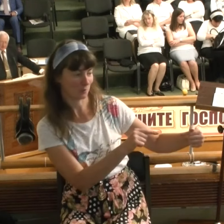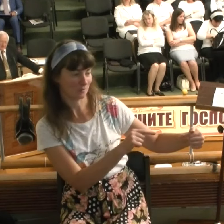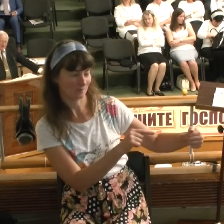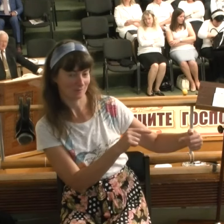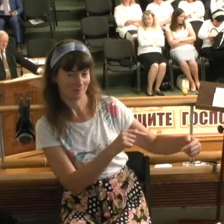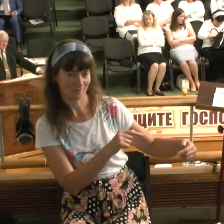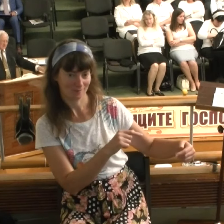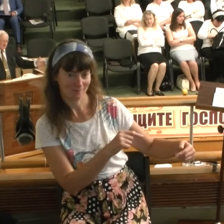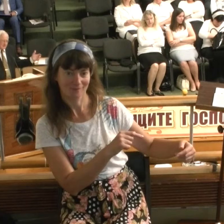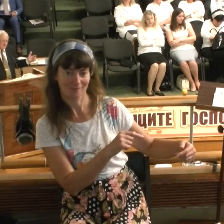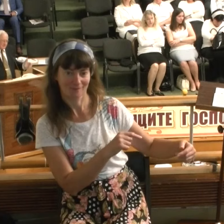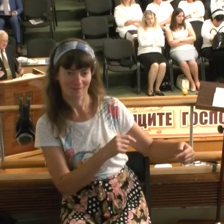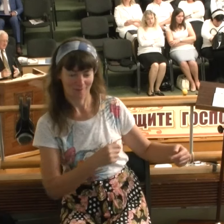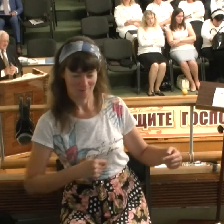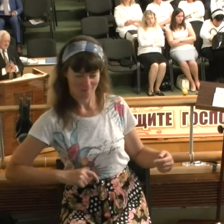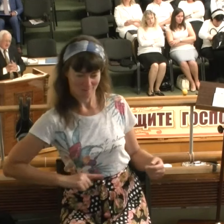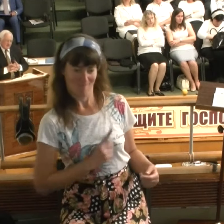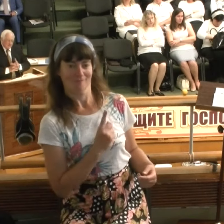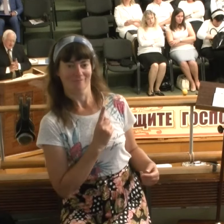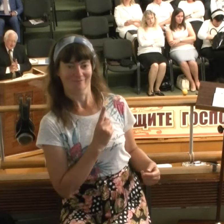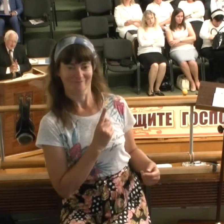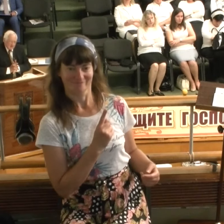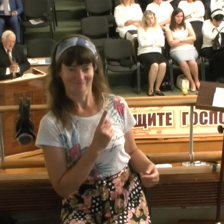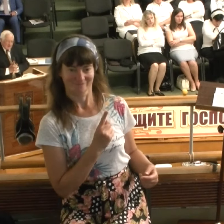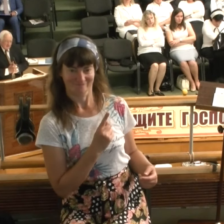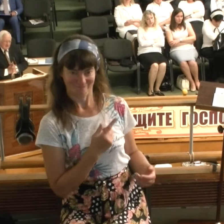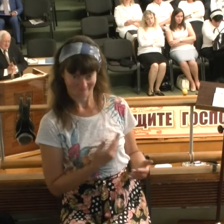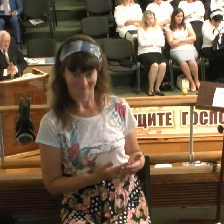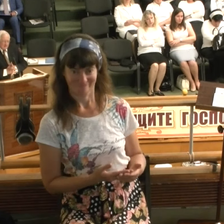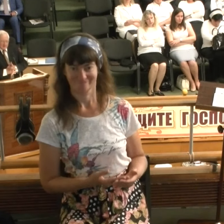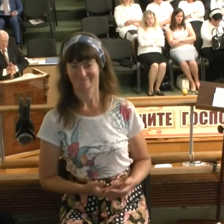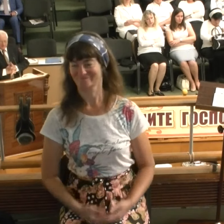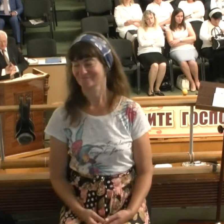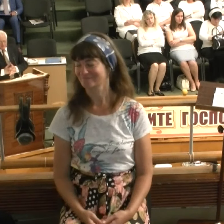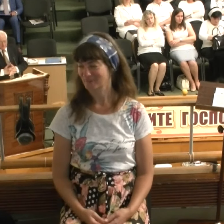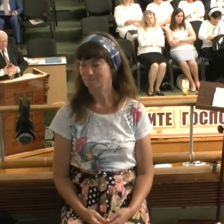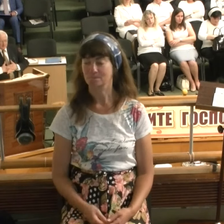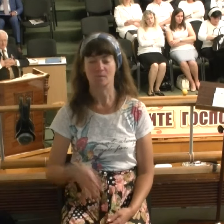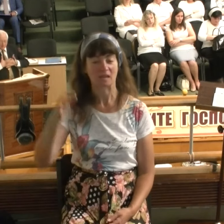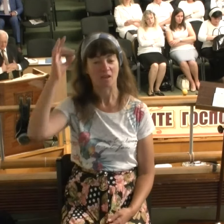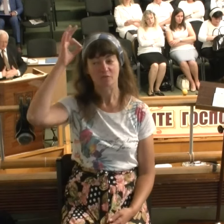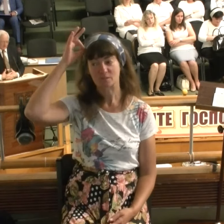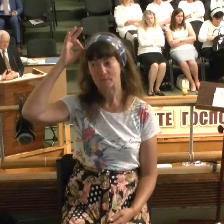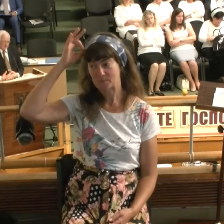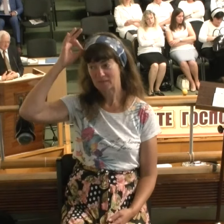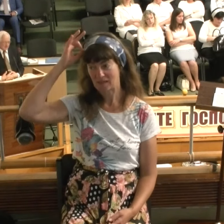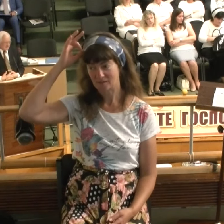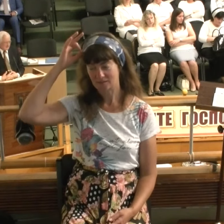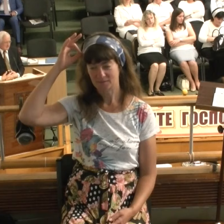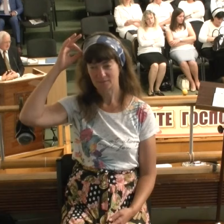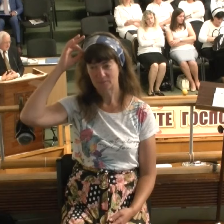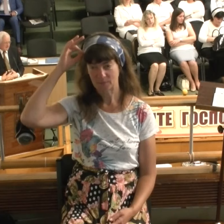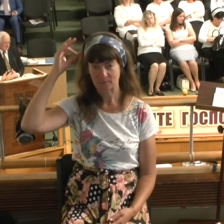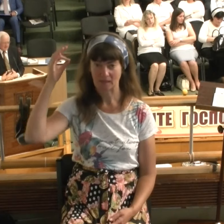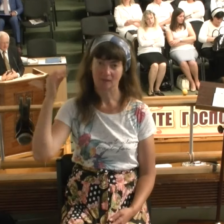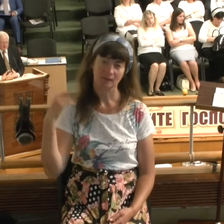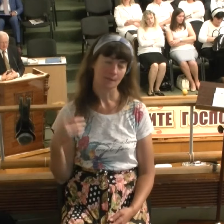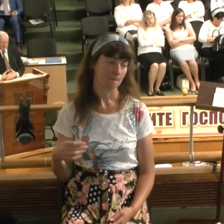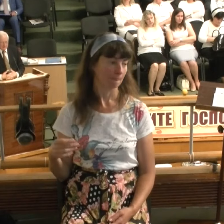Я пошел с армией, был молодым проповедником, и были братья, которые были против. На братском